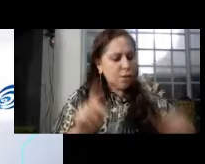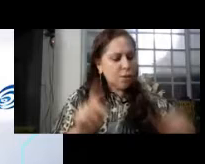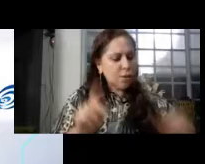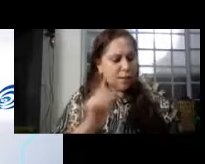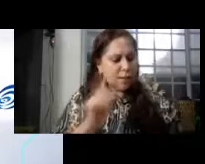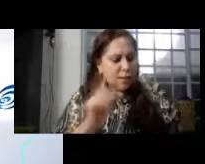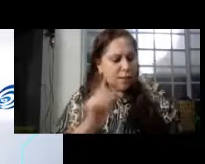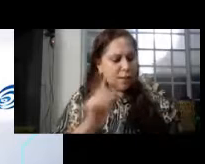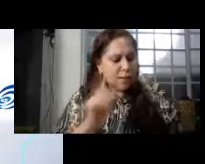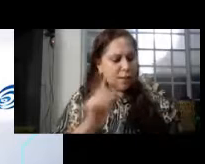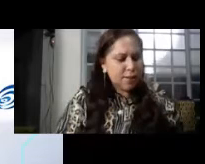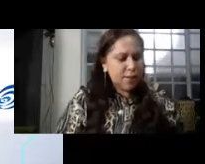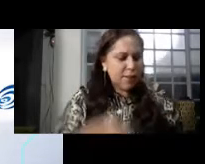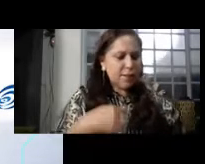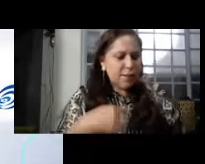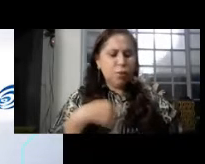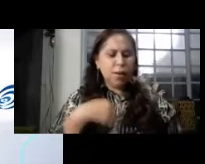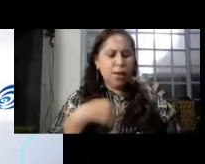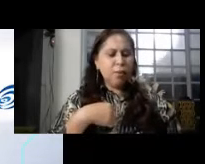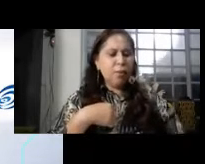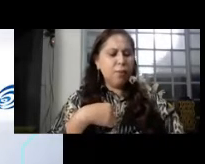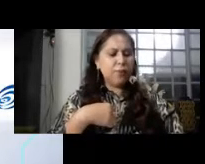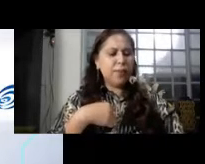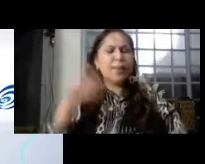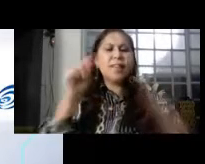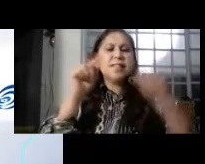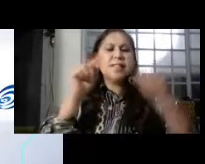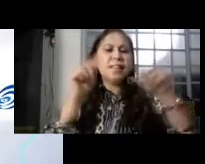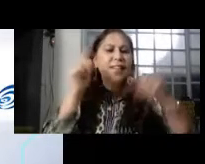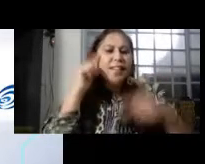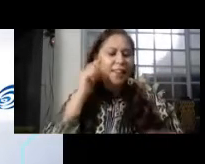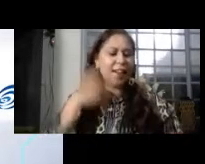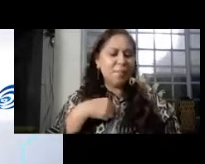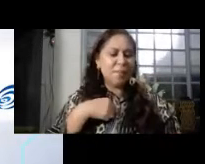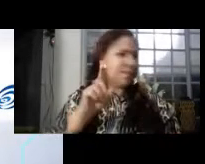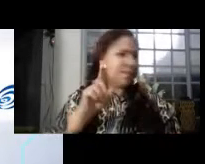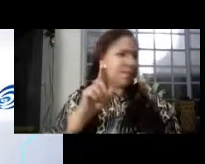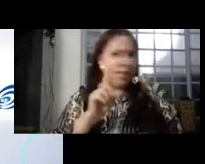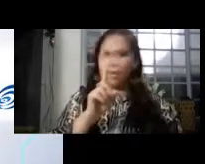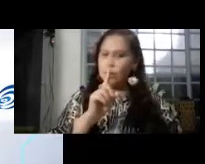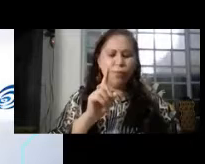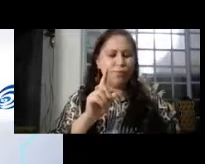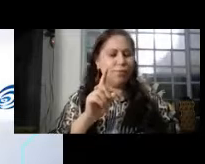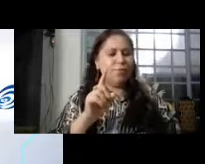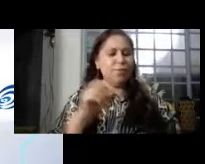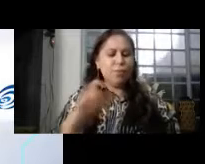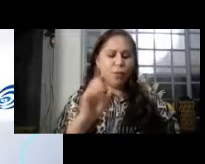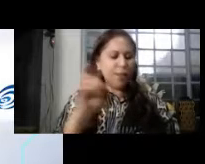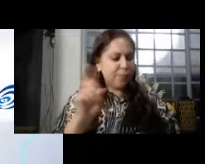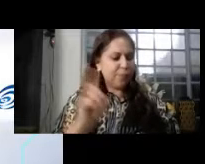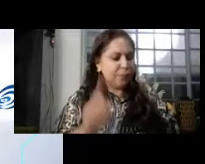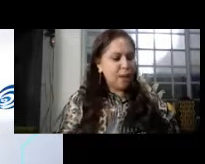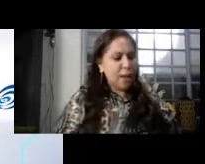com esse não, né? Sinalizado. Eu, ó. Tem até as setinhas lá da cabeça. Eu não vou,